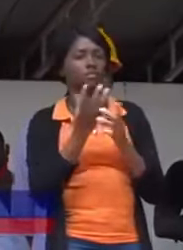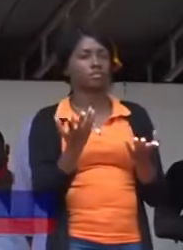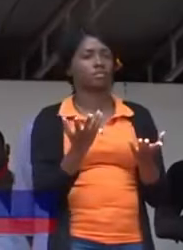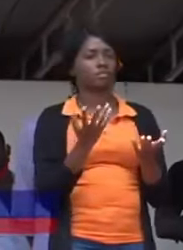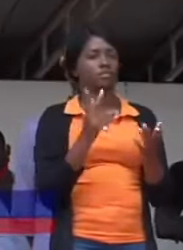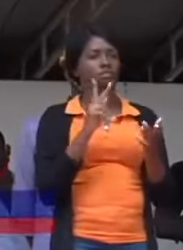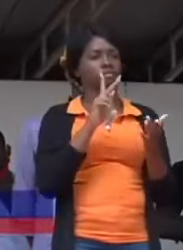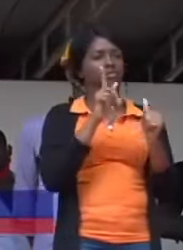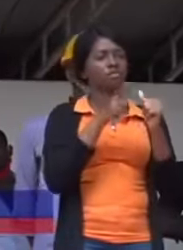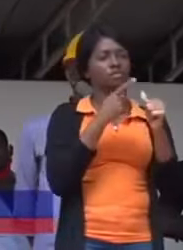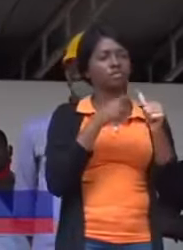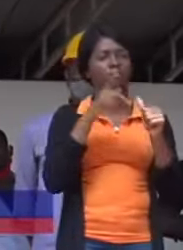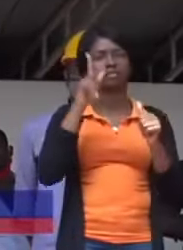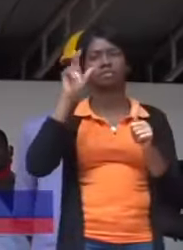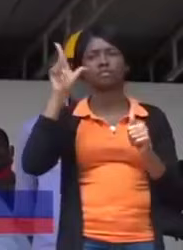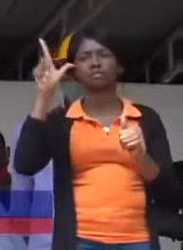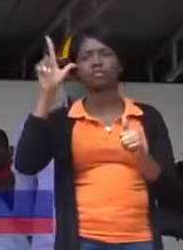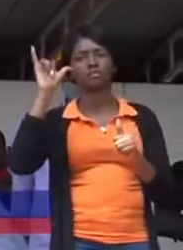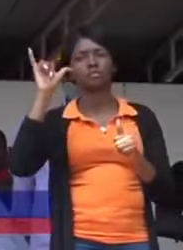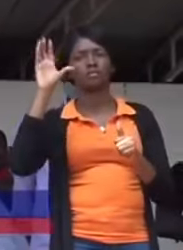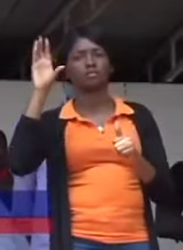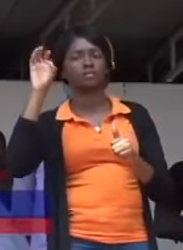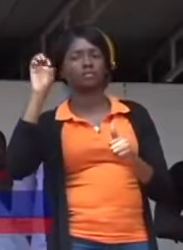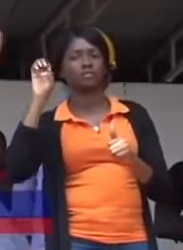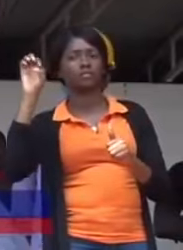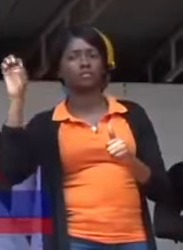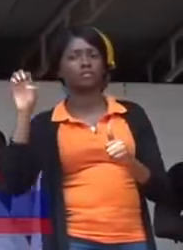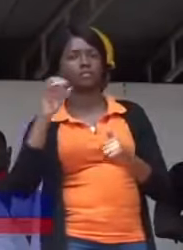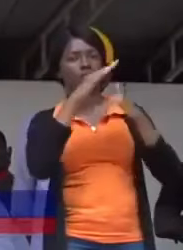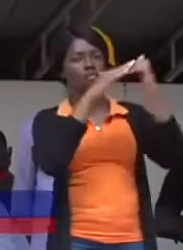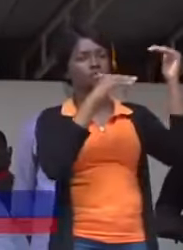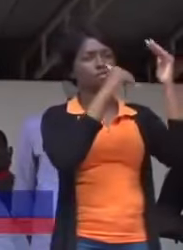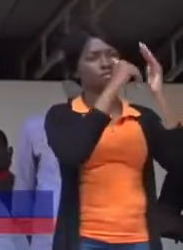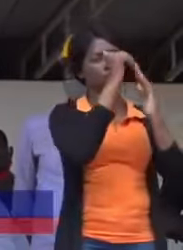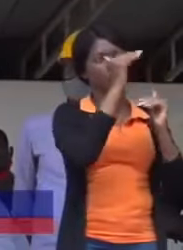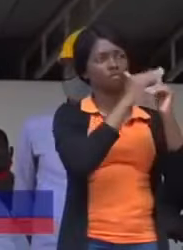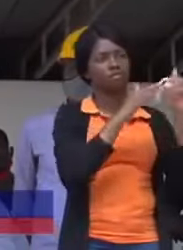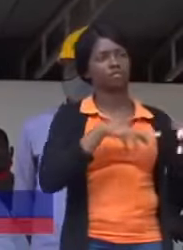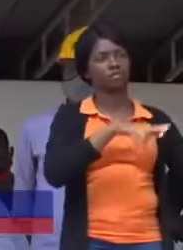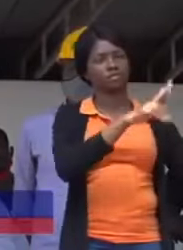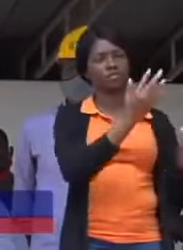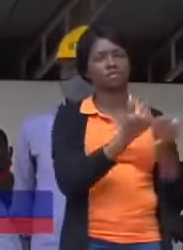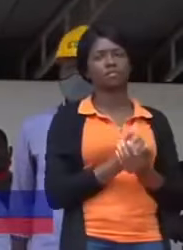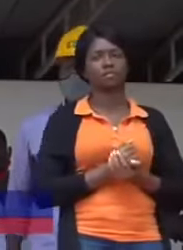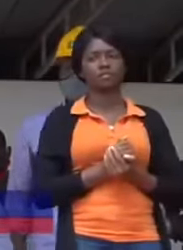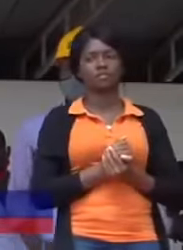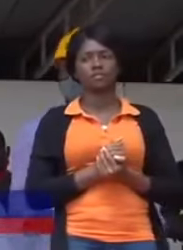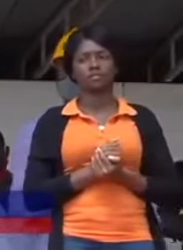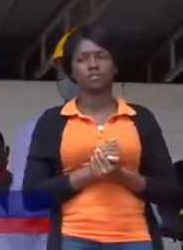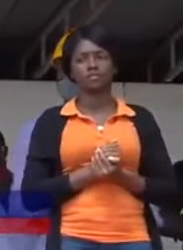lycée d'excellence là a coûté 28 millions de dollars l'a construit dans Kafou la mort nous doit annoncer nous là